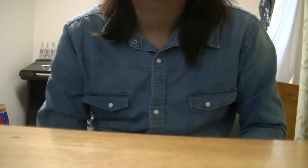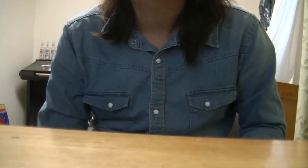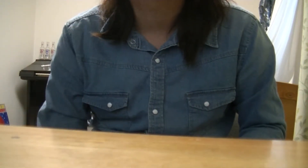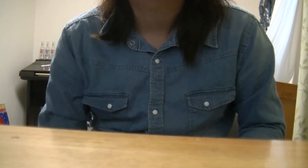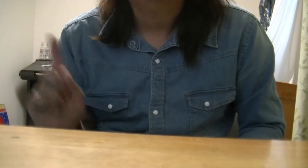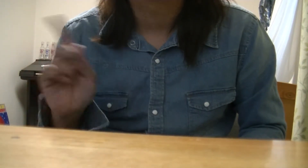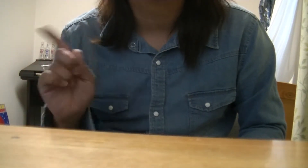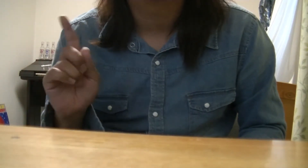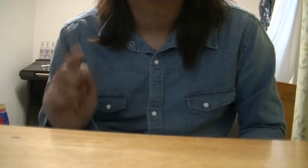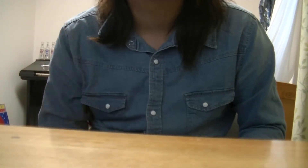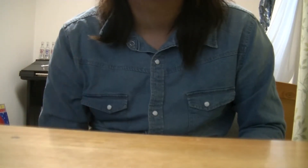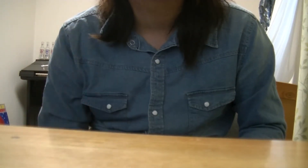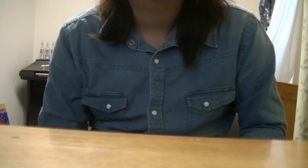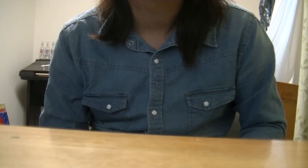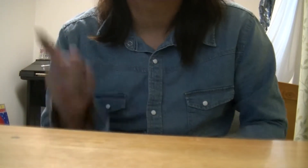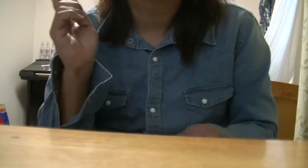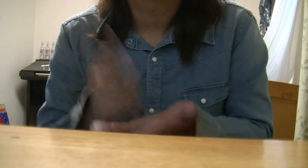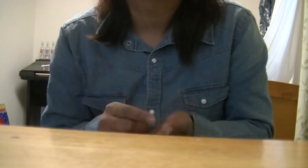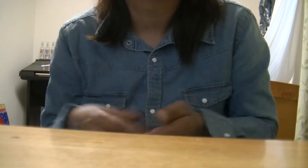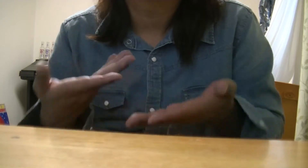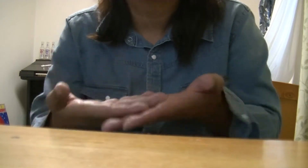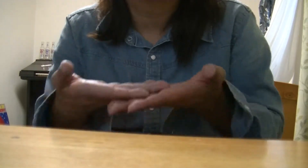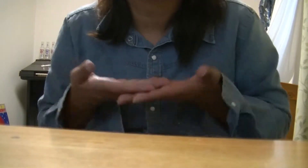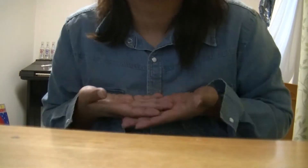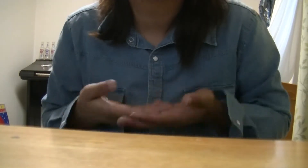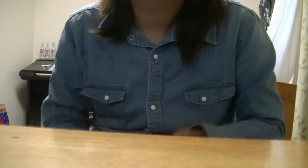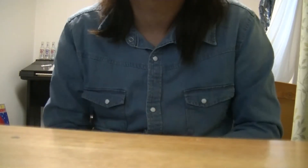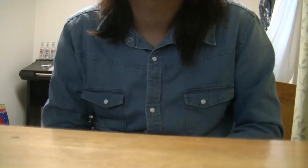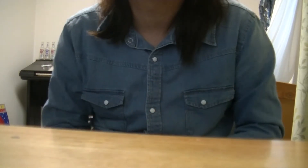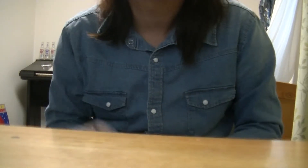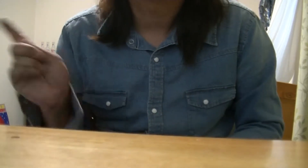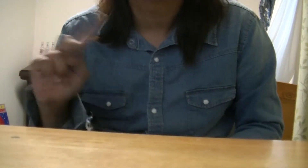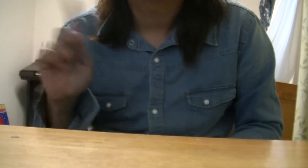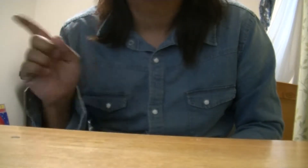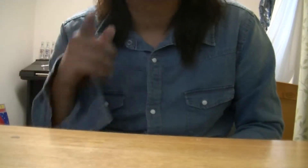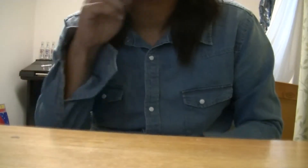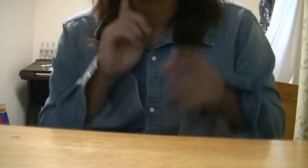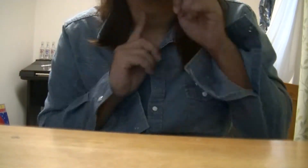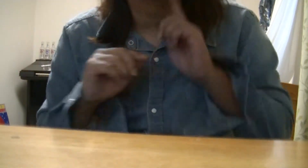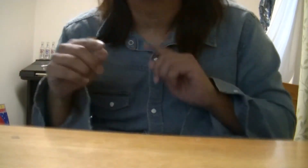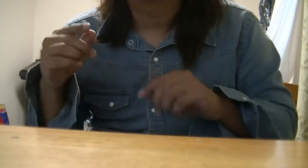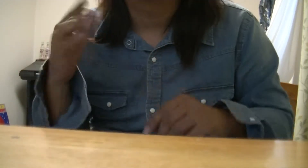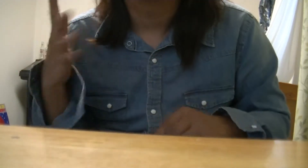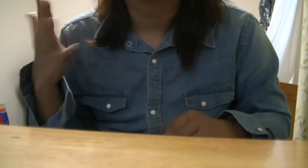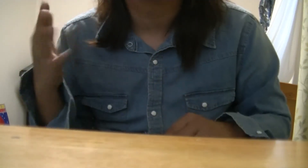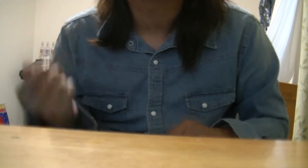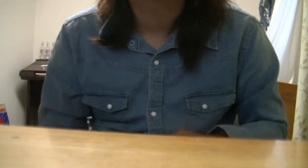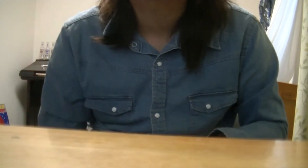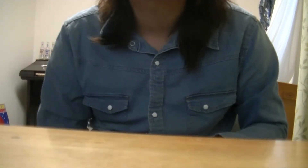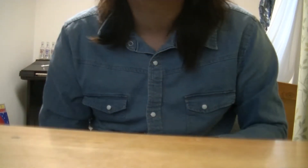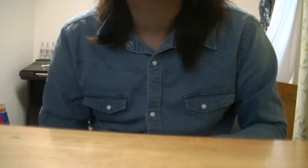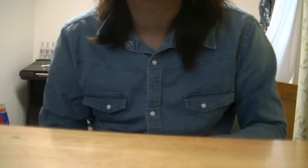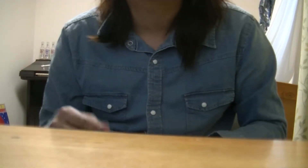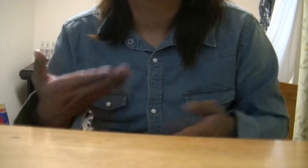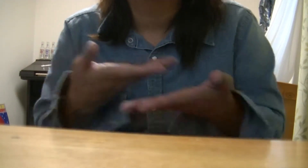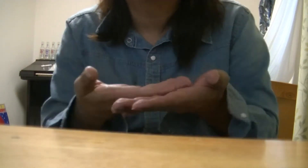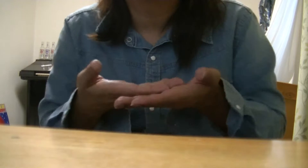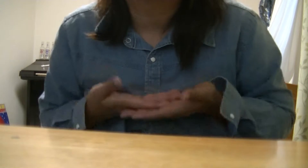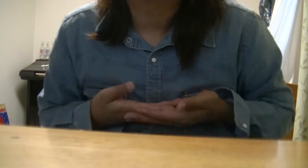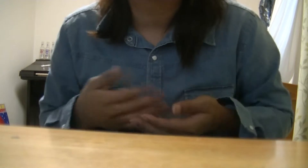か。そうです、解釈です。どんな出来事が起きたではなく、起きた出来事に対してどう解釈するかが人生の